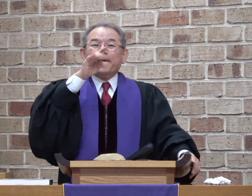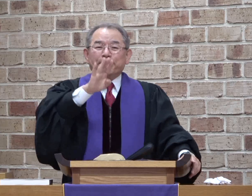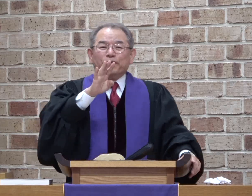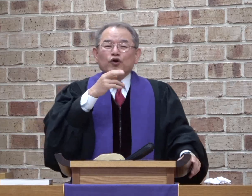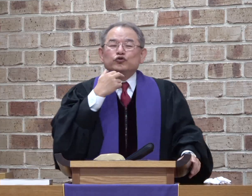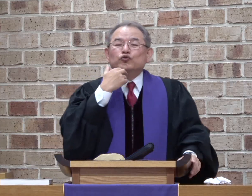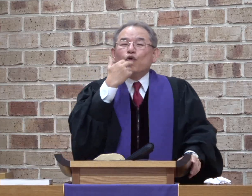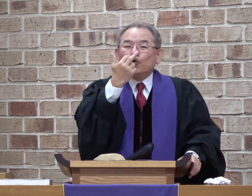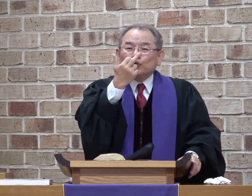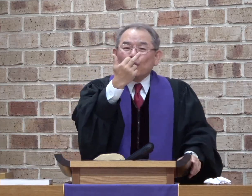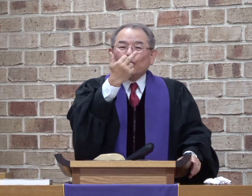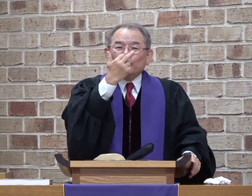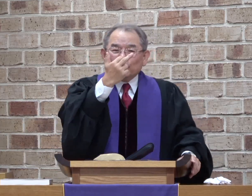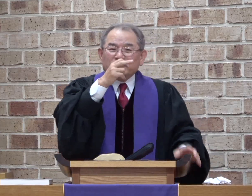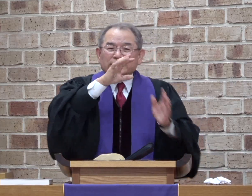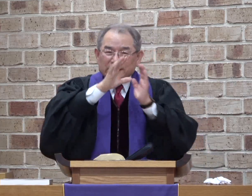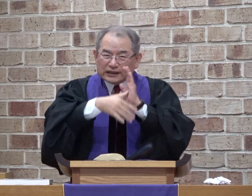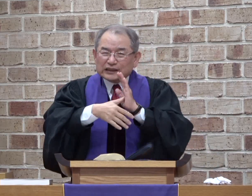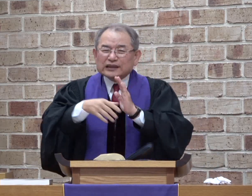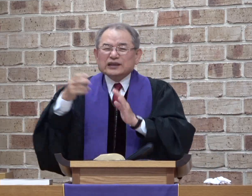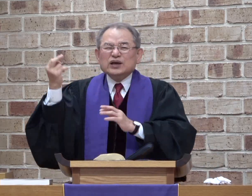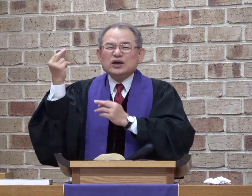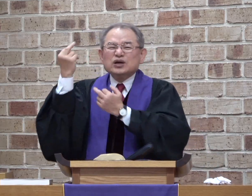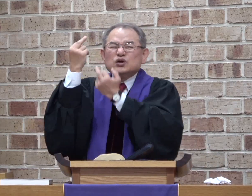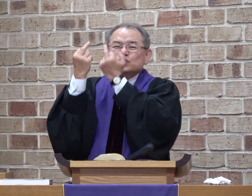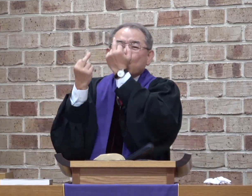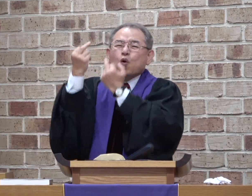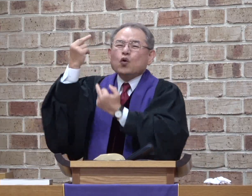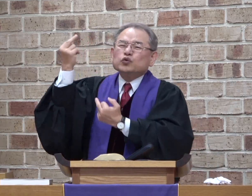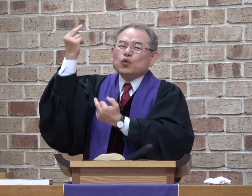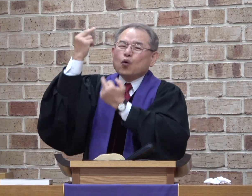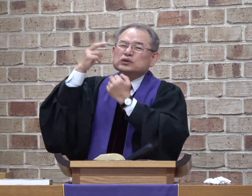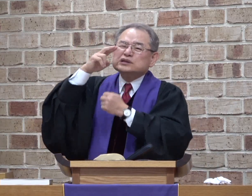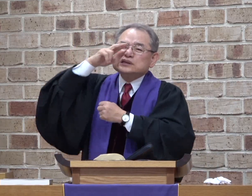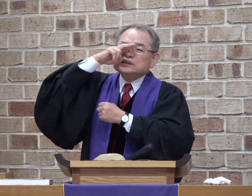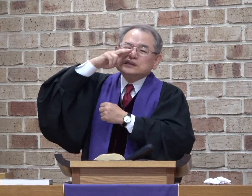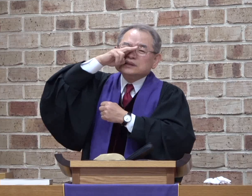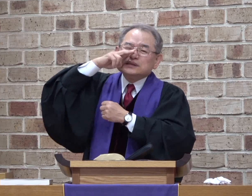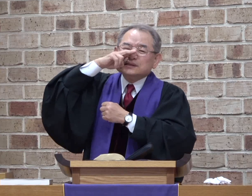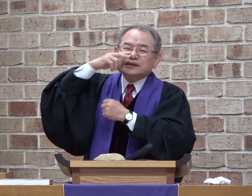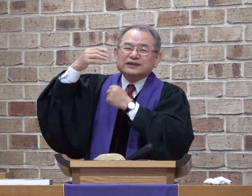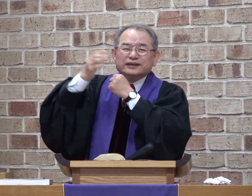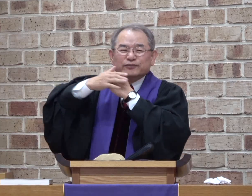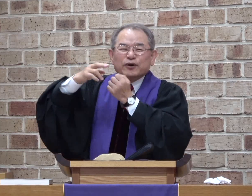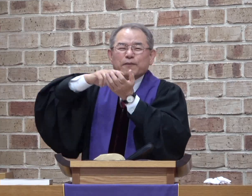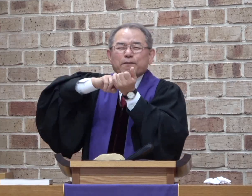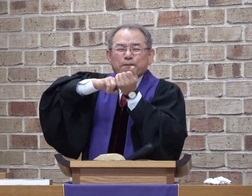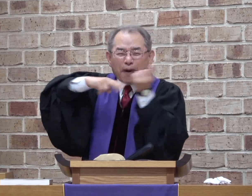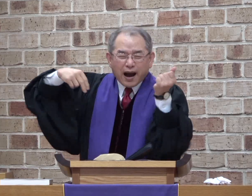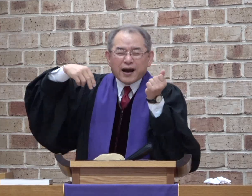요셉은 17살 때 형들의 시기심으로 애굽에 팔려가서